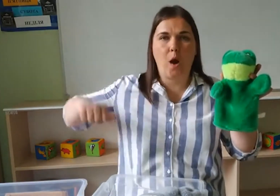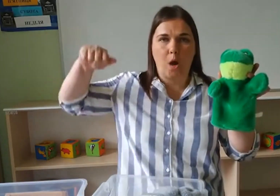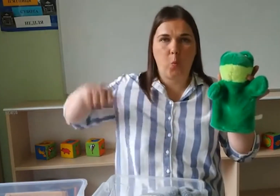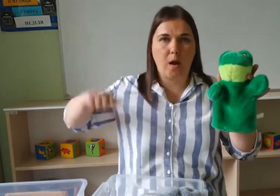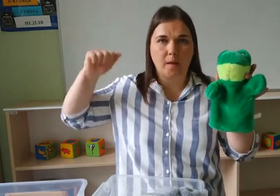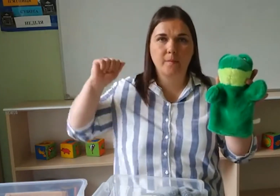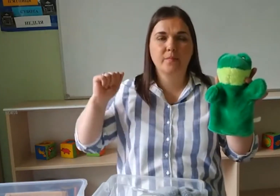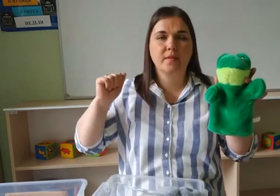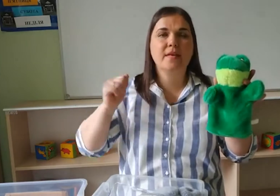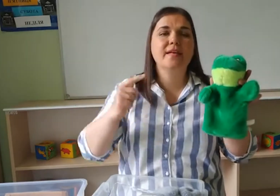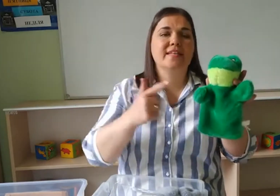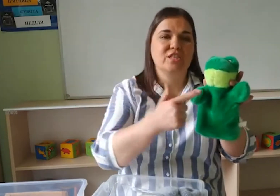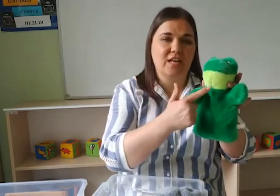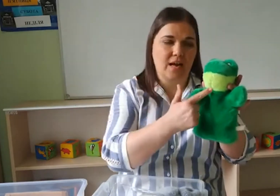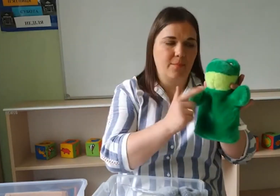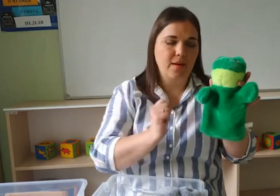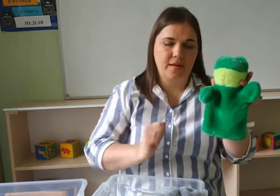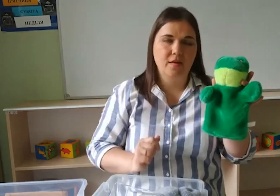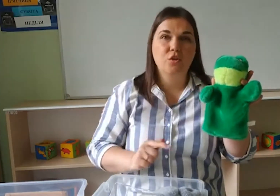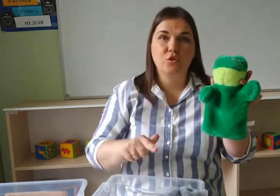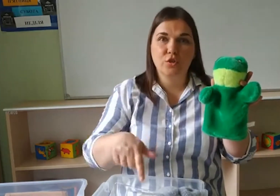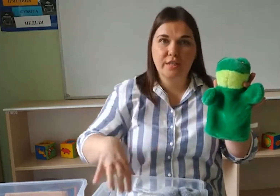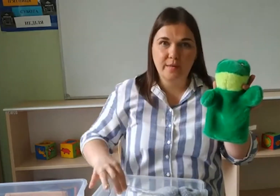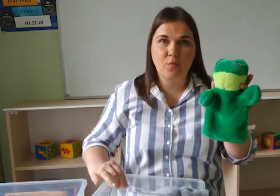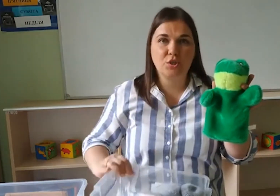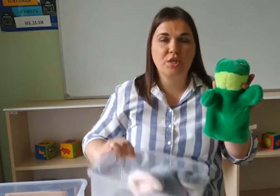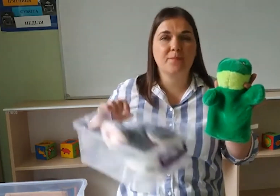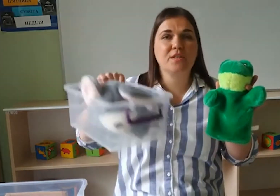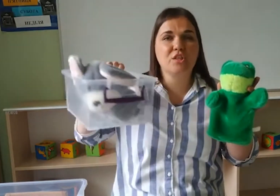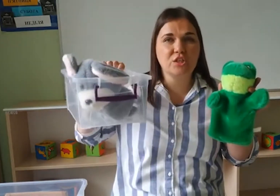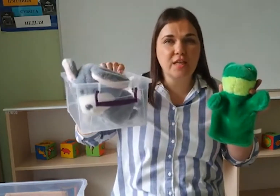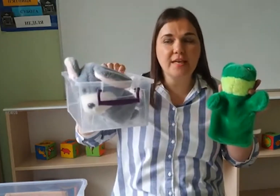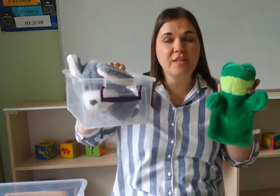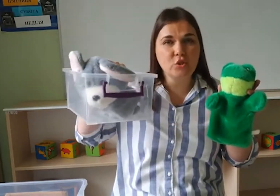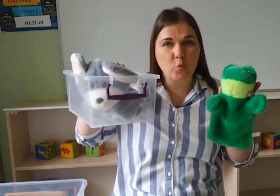Ква-ква-ква-ква. Жаба до теремочка підійшла і стукає.